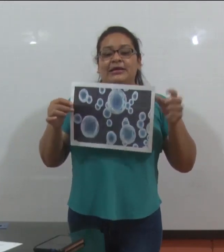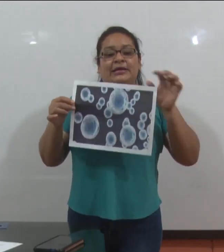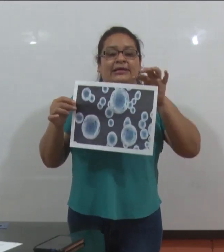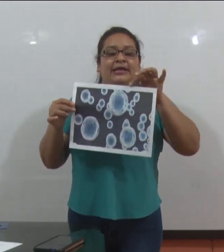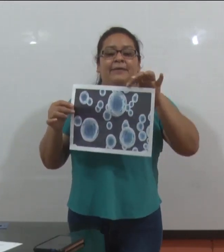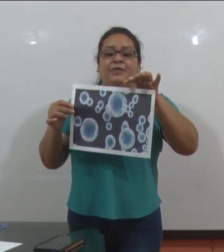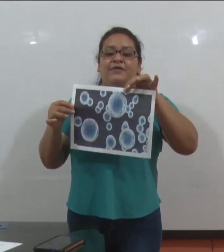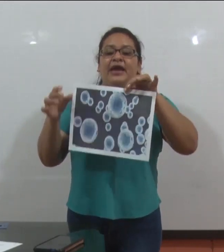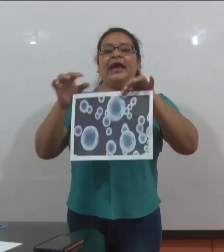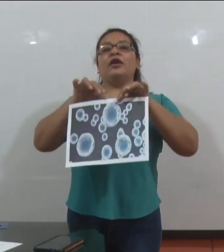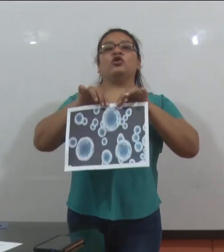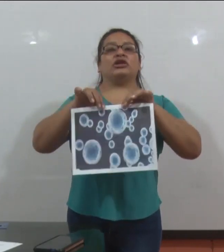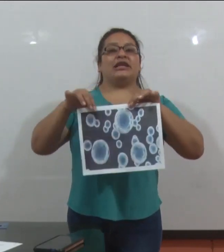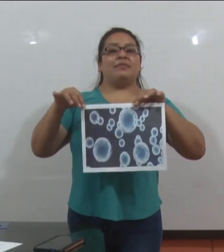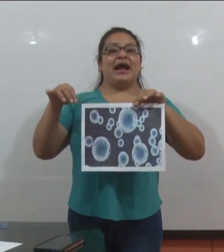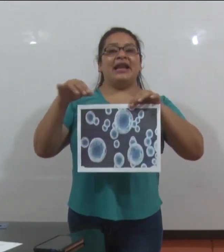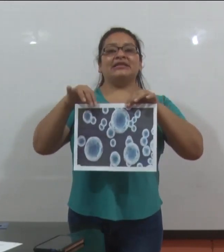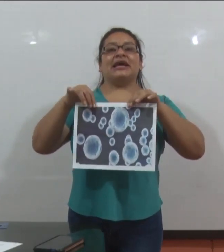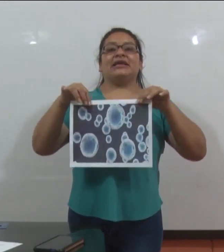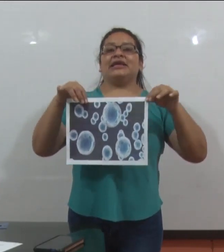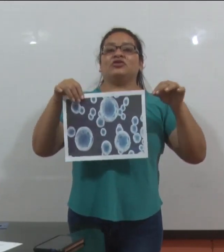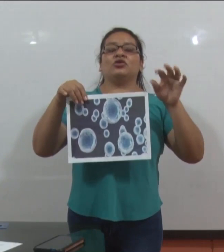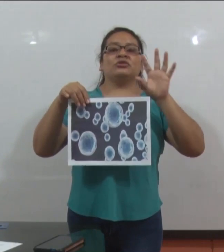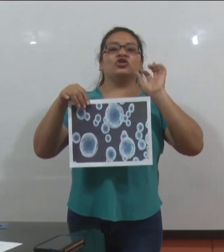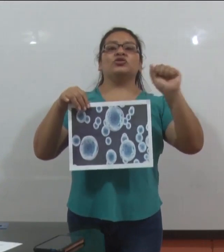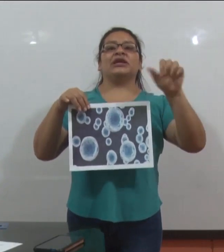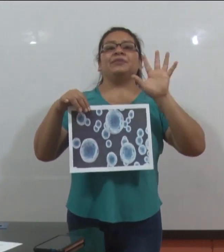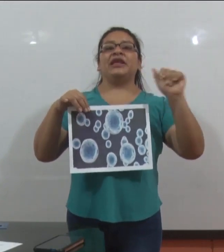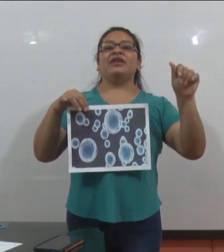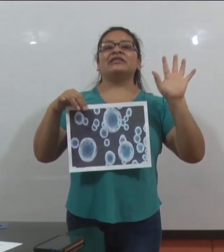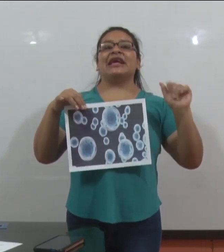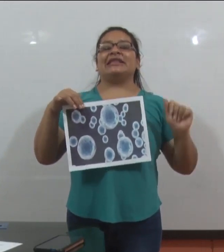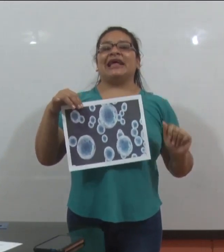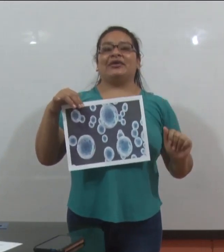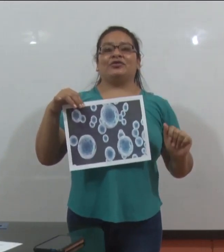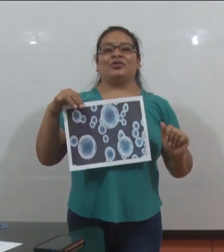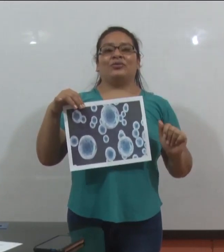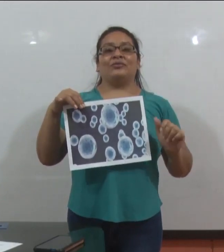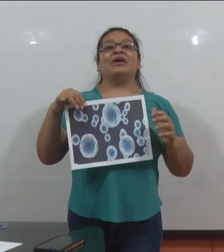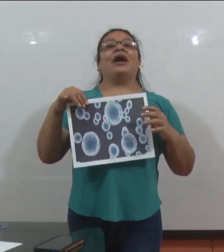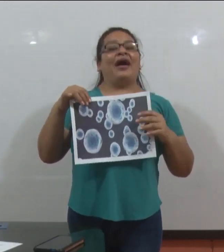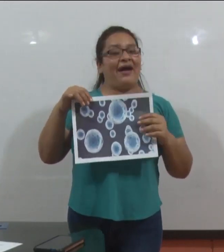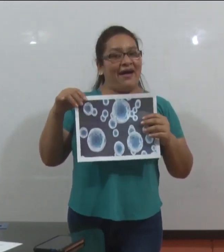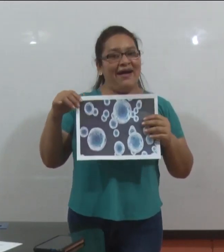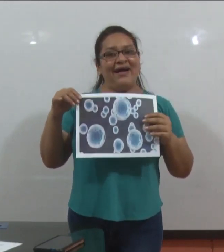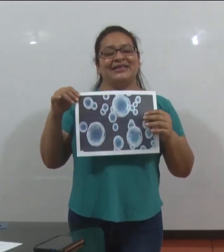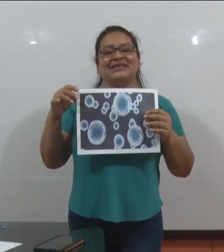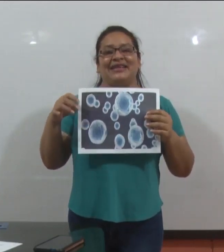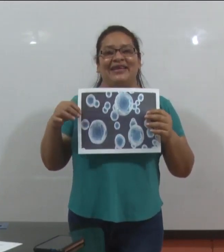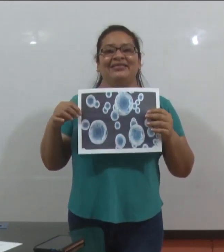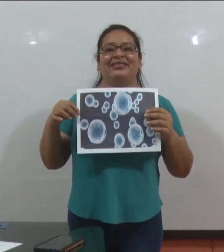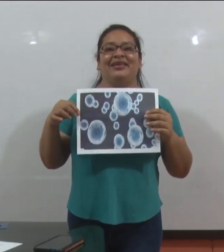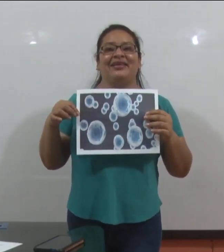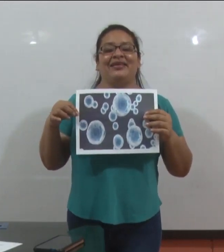Que se vive en los animales y que son susceptibles al tacto. Ajá, excelente.